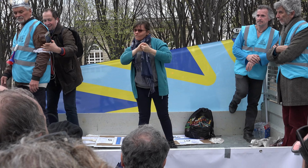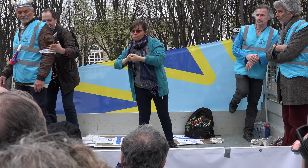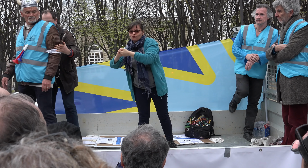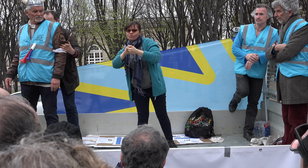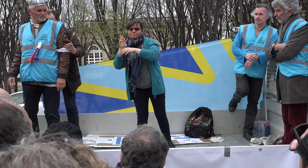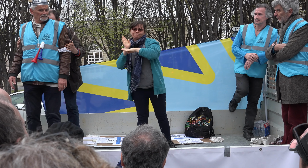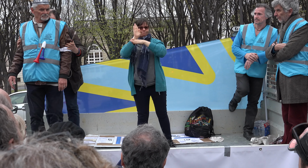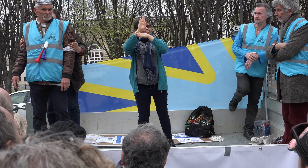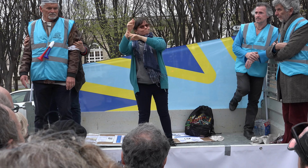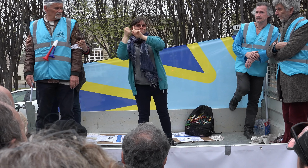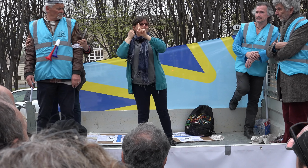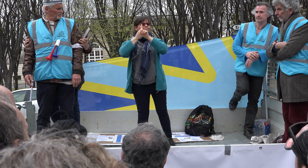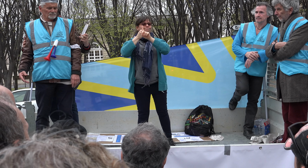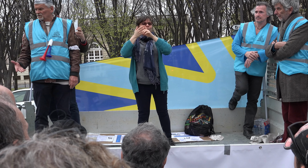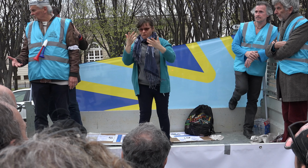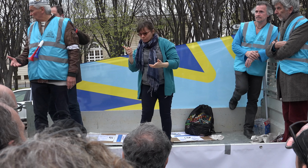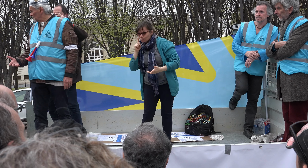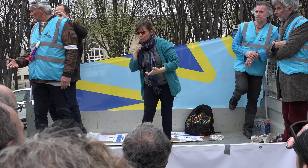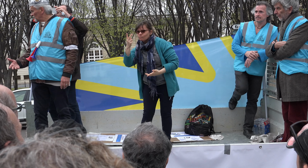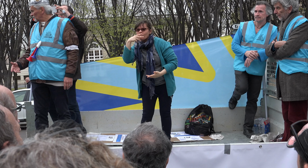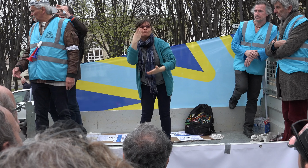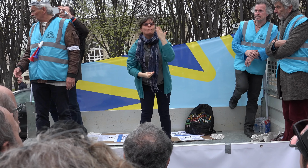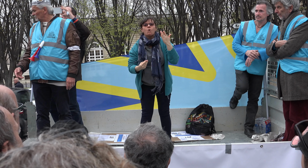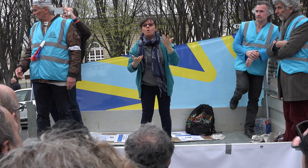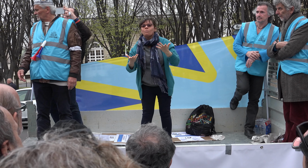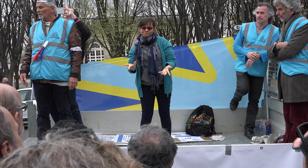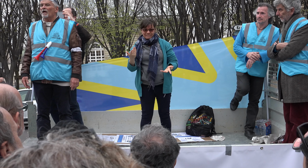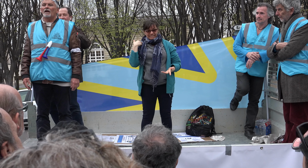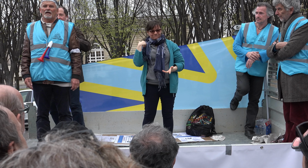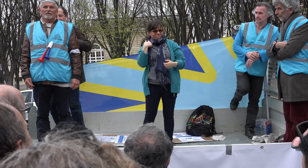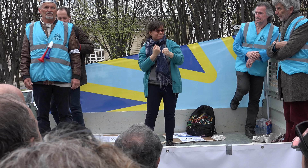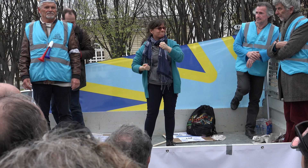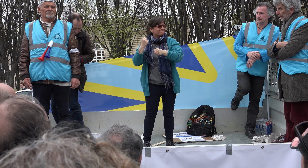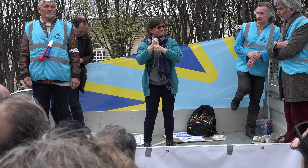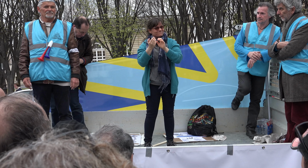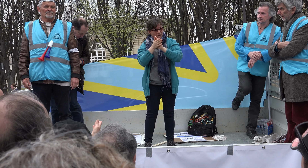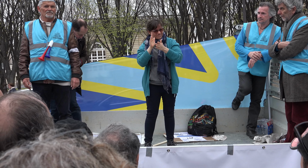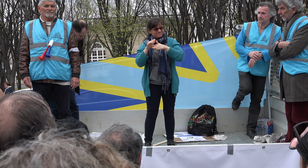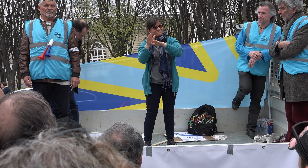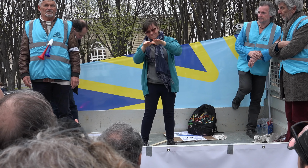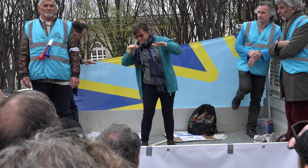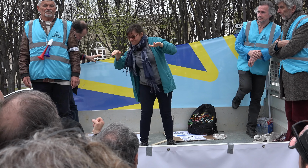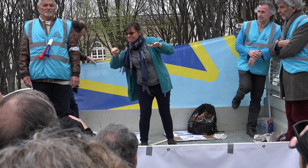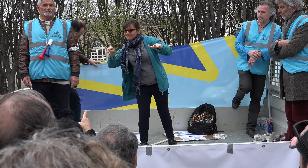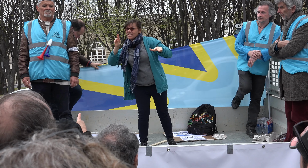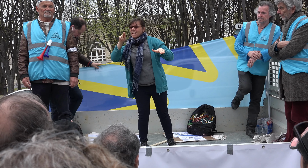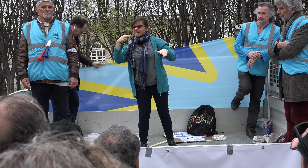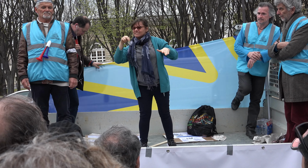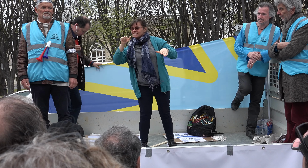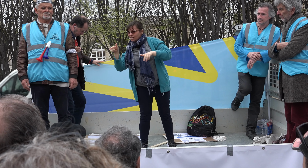la création de et être présent lors de ces réunions de militants, lors de ces